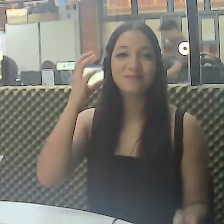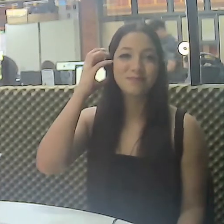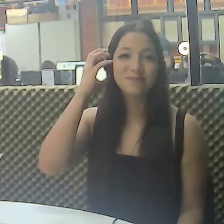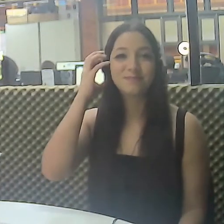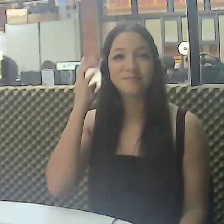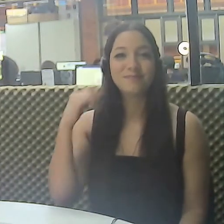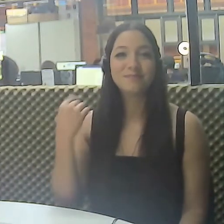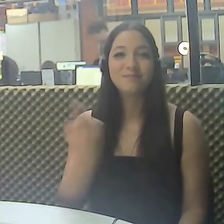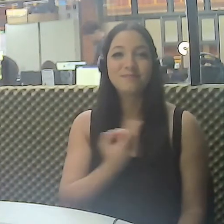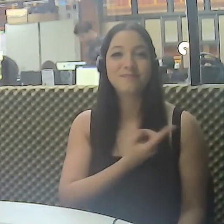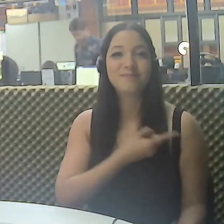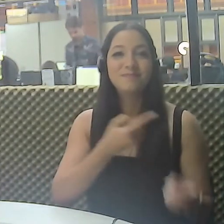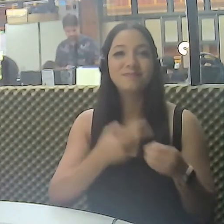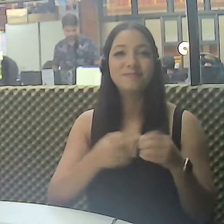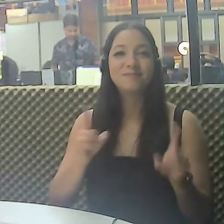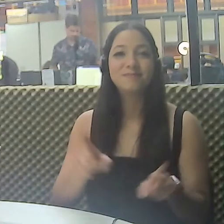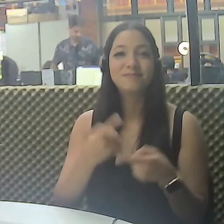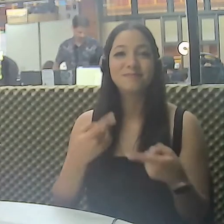Rádio Nossa Cidade.